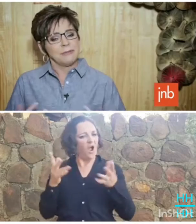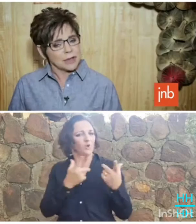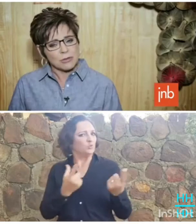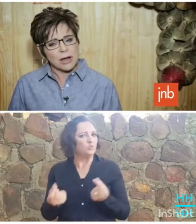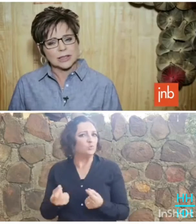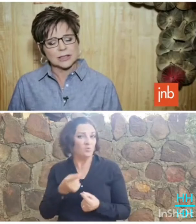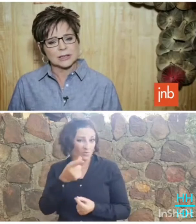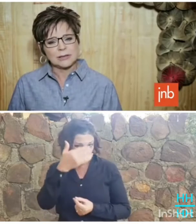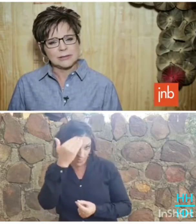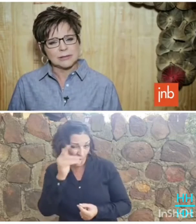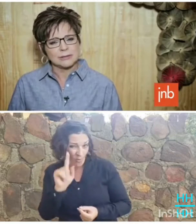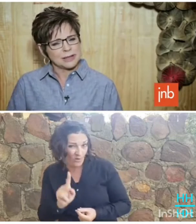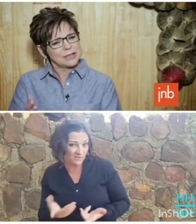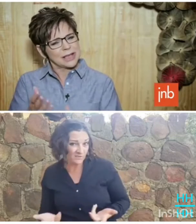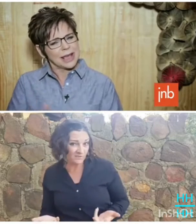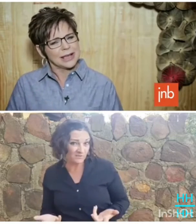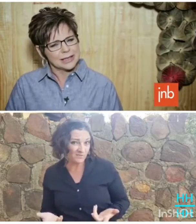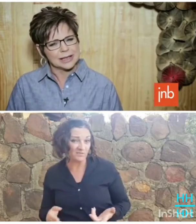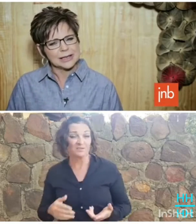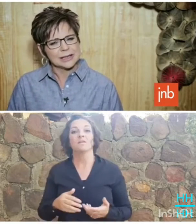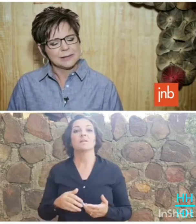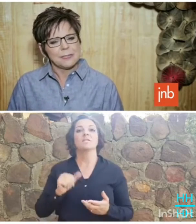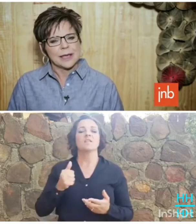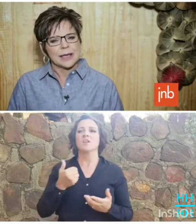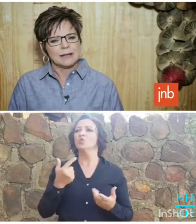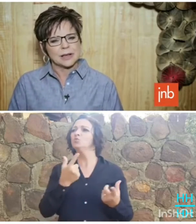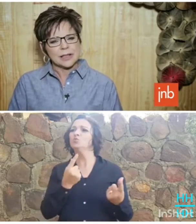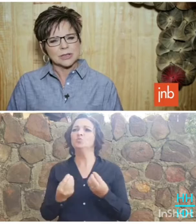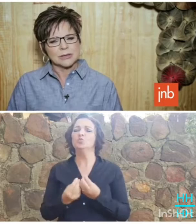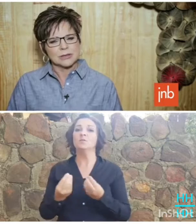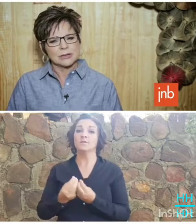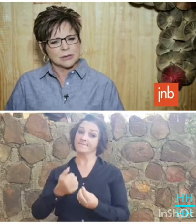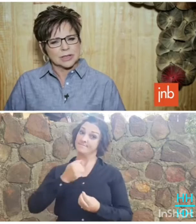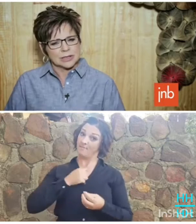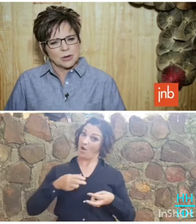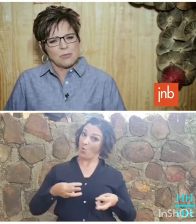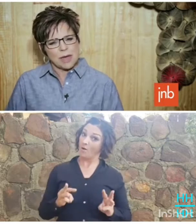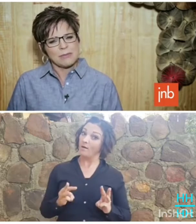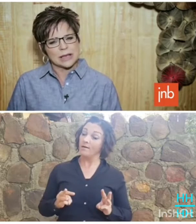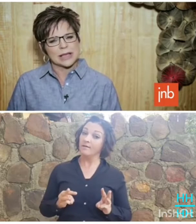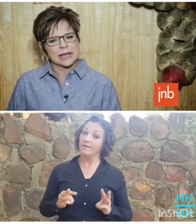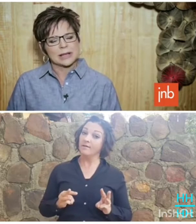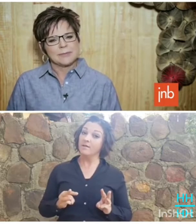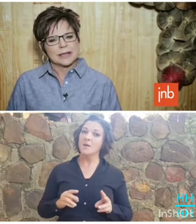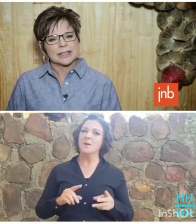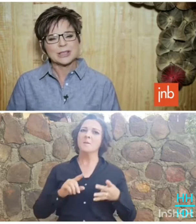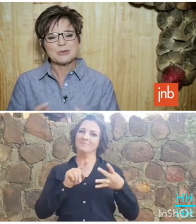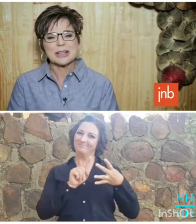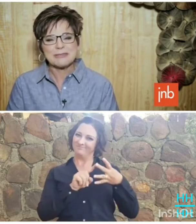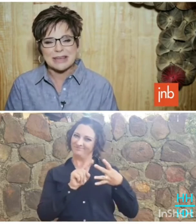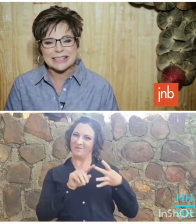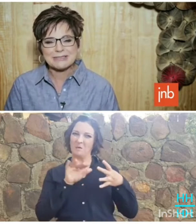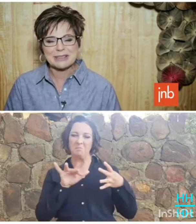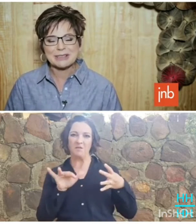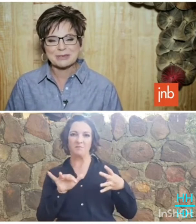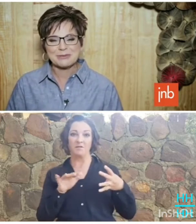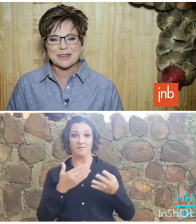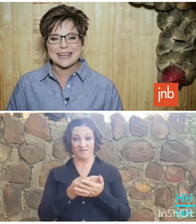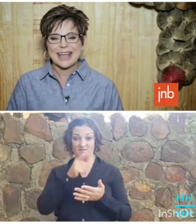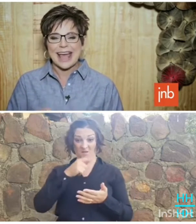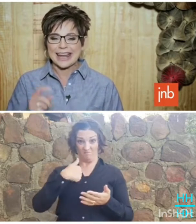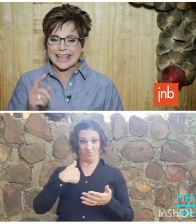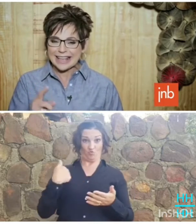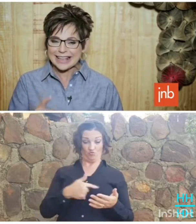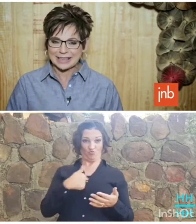Ek weet om alles te doen, wat weet jy eindelijk? En wanneer ons goed doen, doen is dit dus op my meneer. Dit is ook die mense wat die